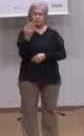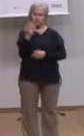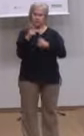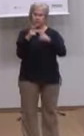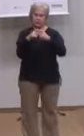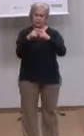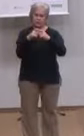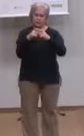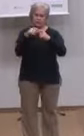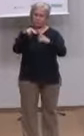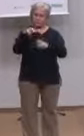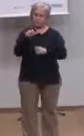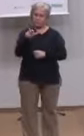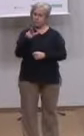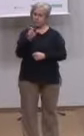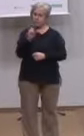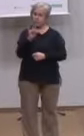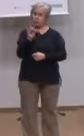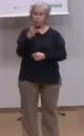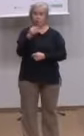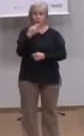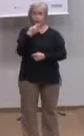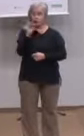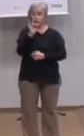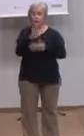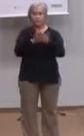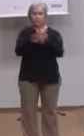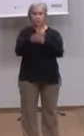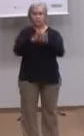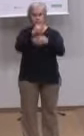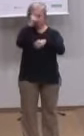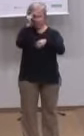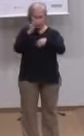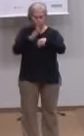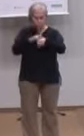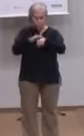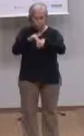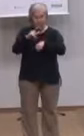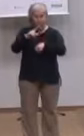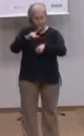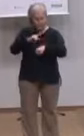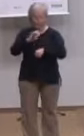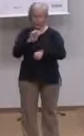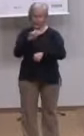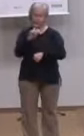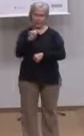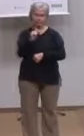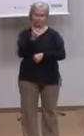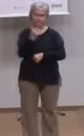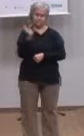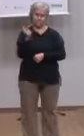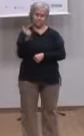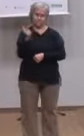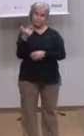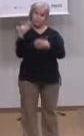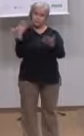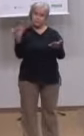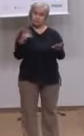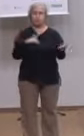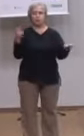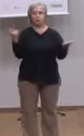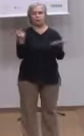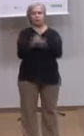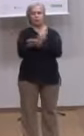que nunca tinham ouvido falar da doença, nunca tinham visto um paciente com ela. E isso tem